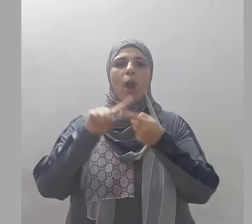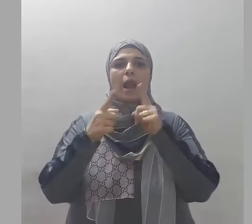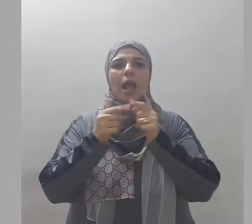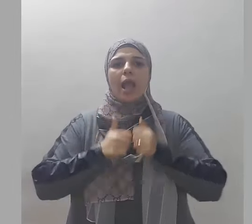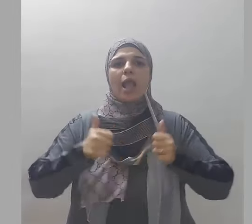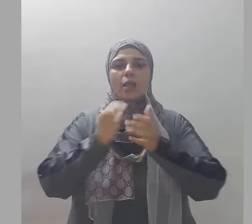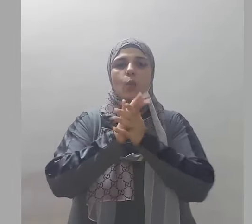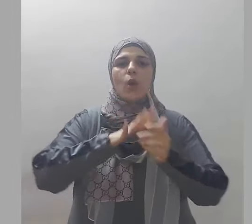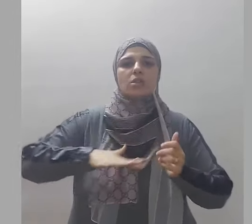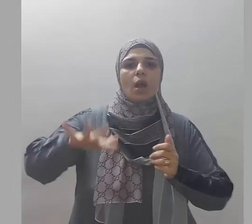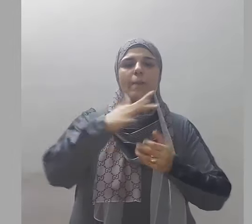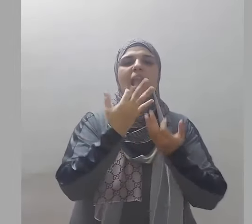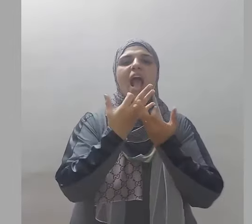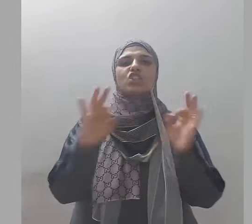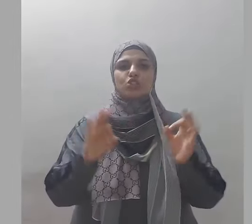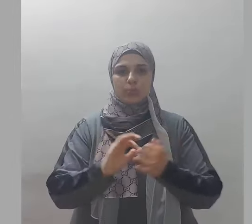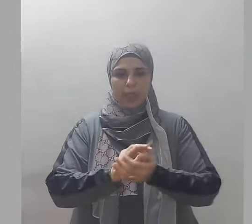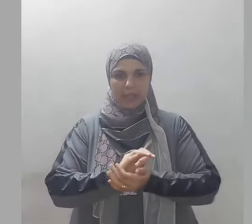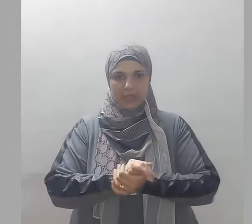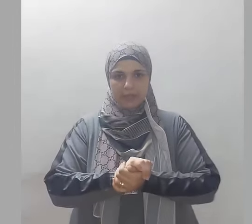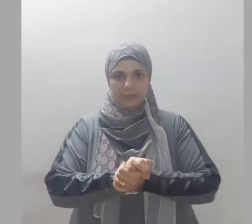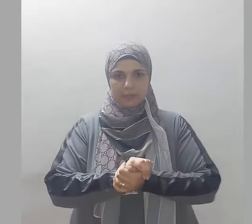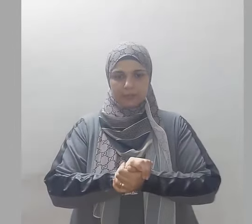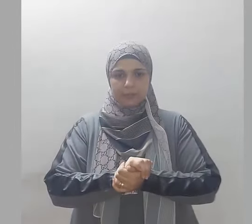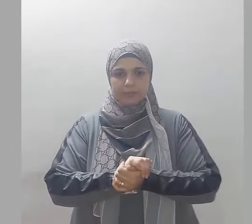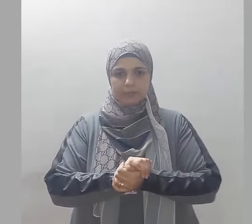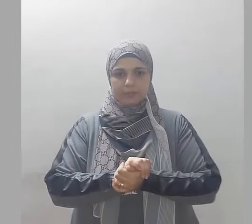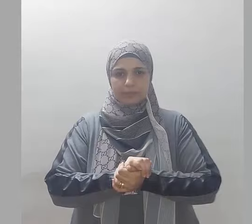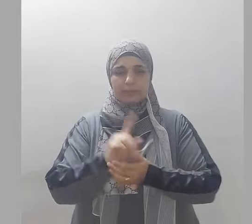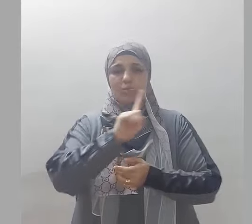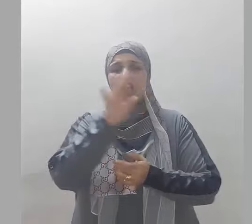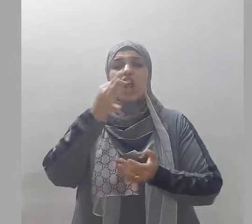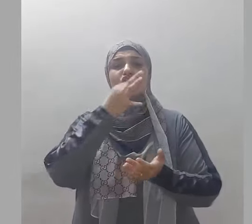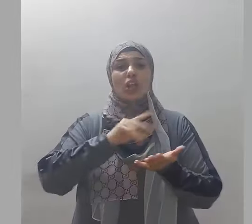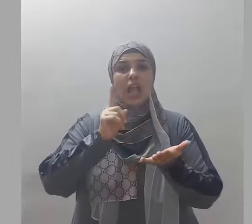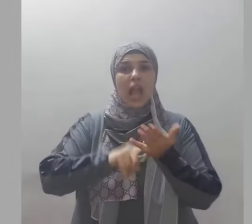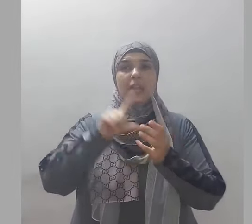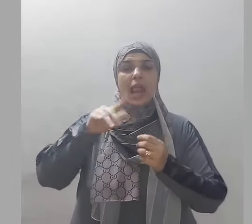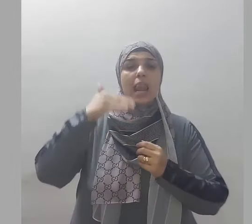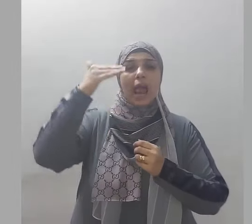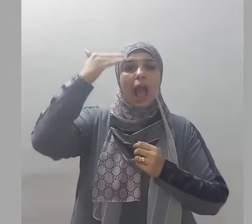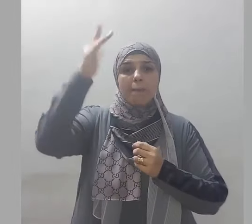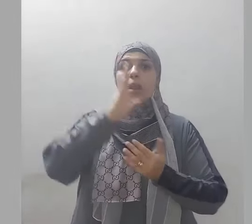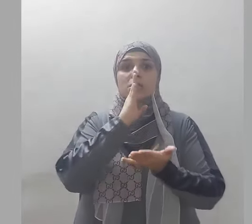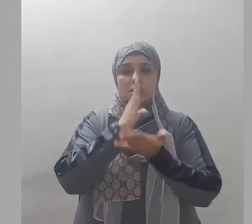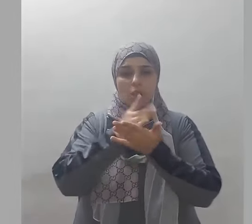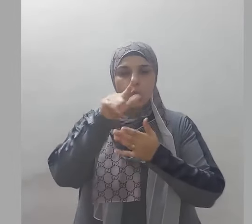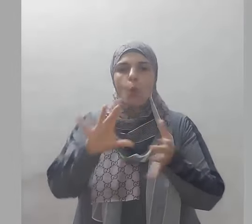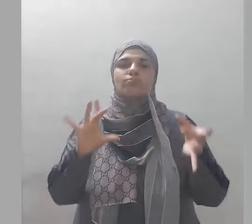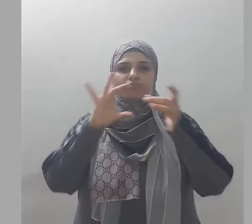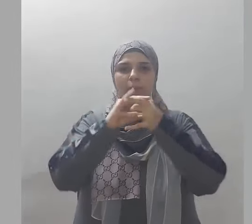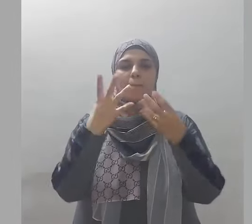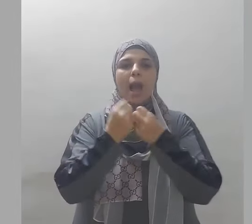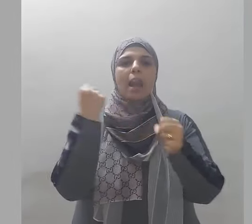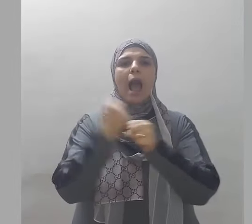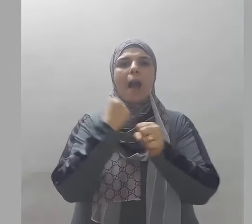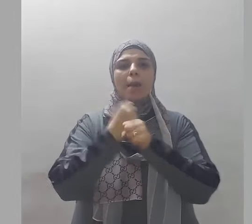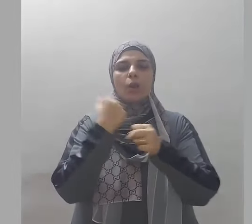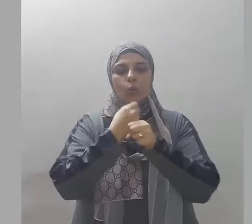وعلى آله وصحبه أجمعين. لا شك أن الأمل الصادق هو المقرون بالعمل والأخذ بأسباب القوة